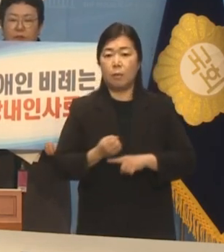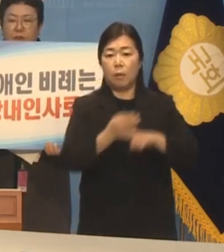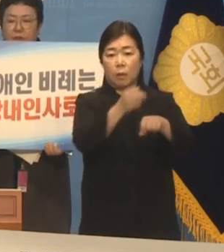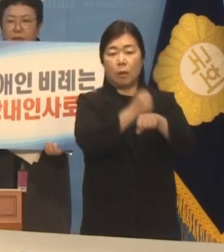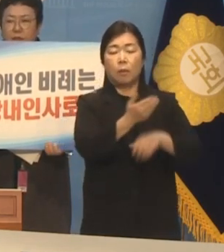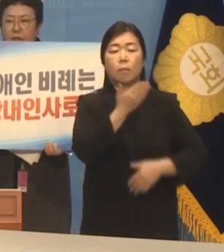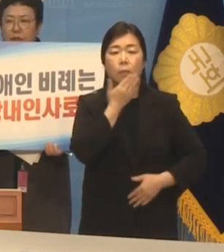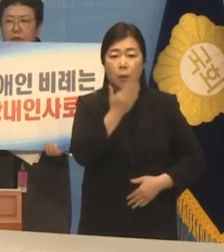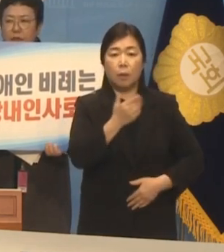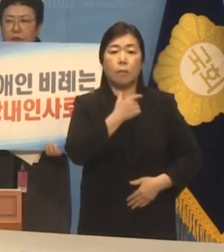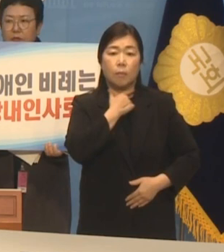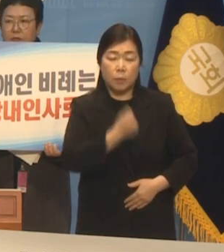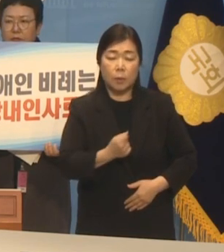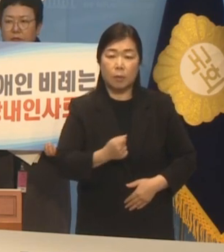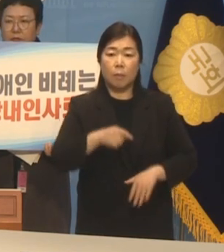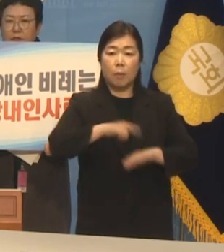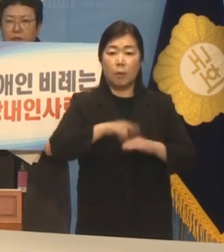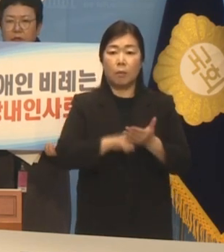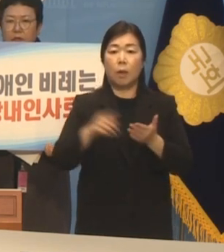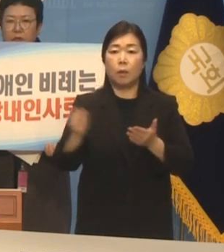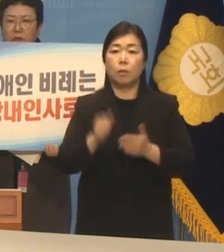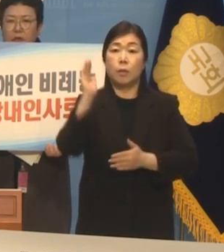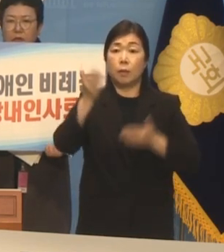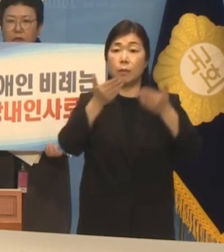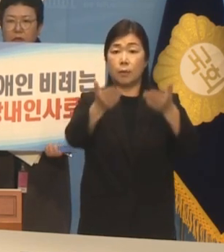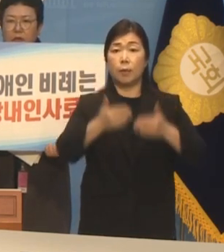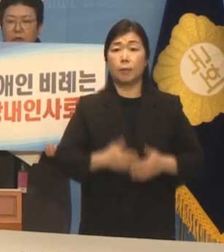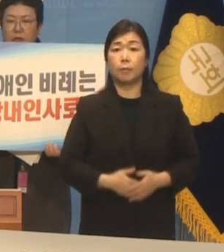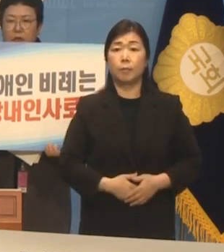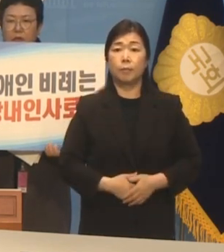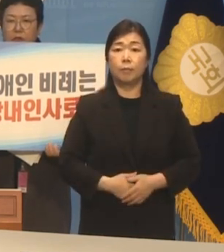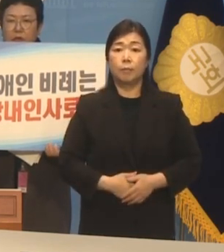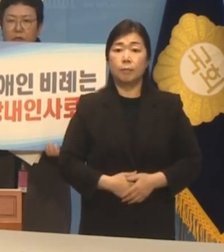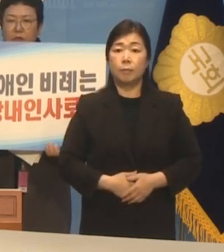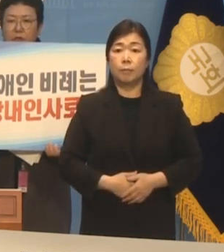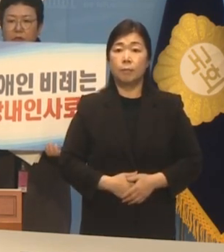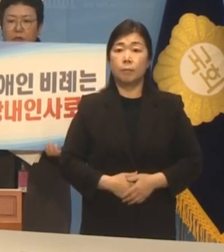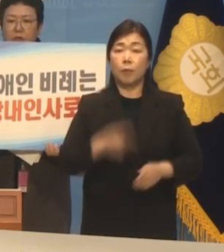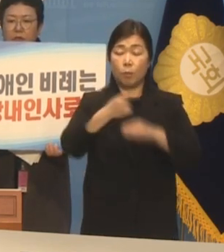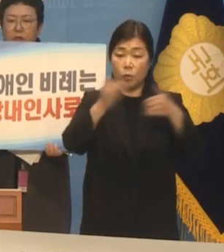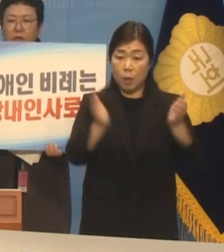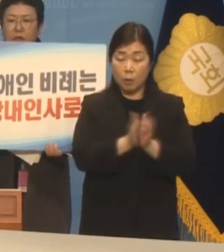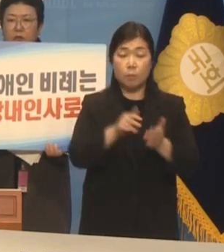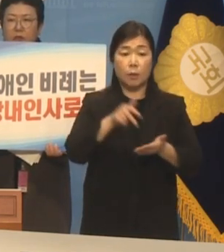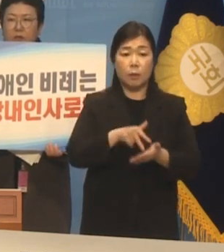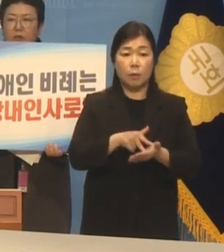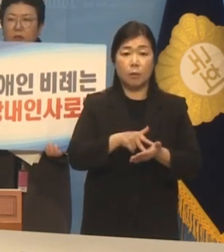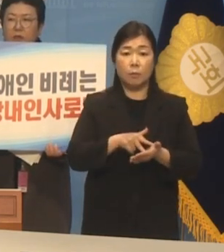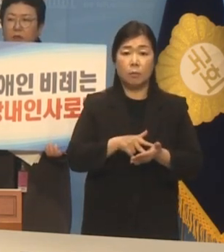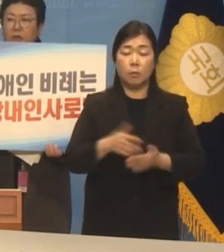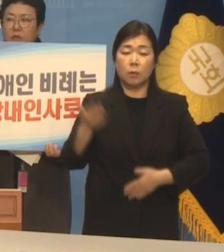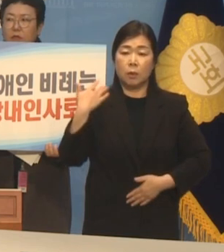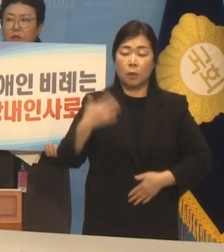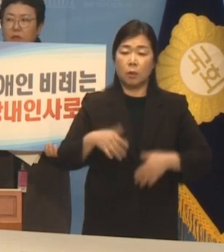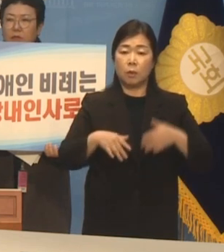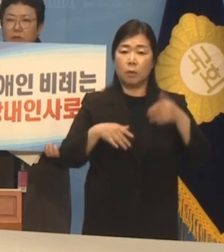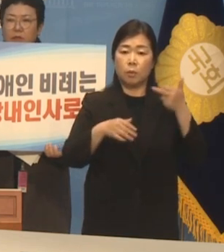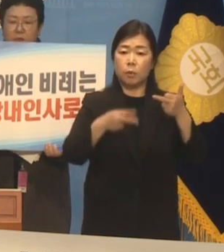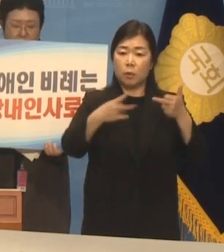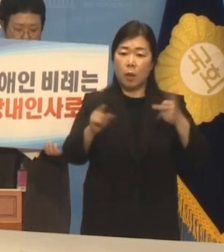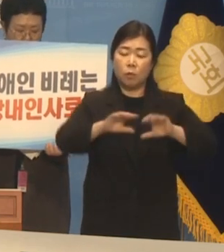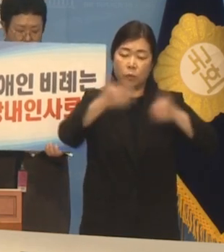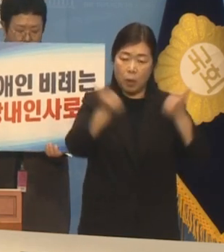바라는 마음에서이 기자 회견을 열게 되었습니다 어 더불어민주당에서는 지난 17대